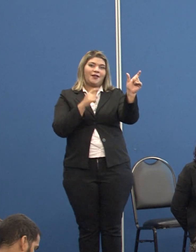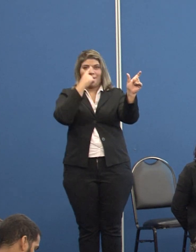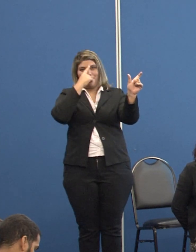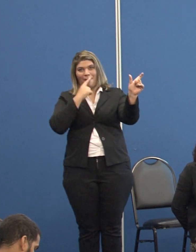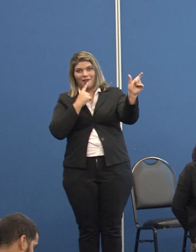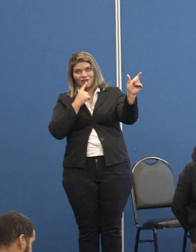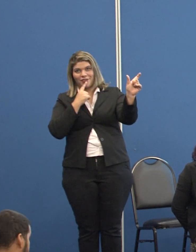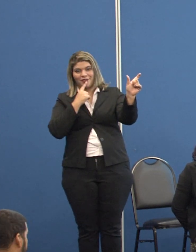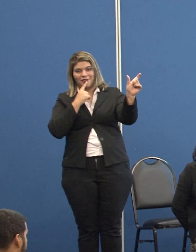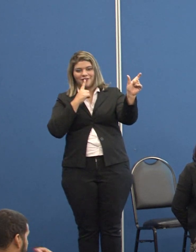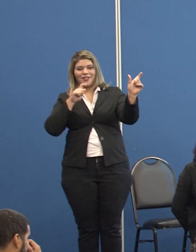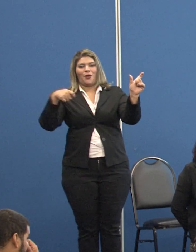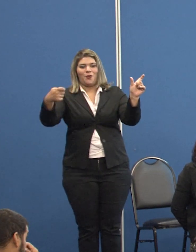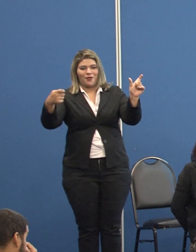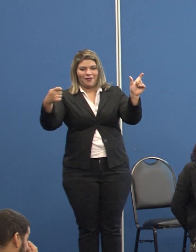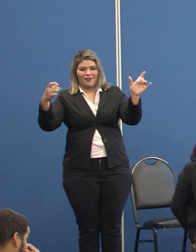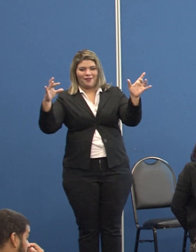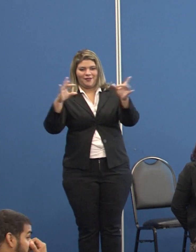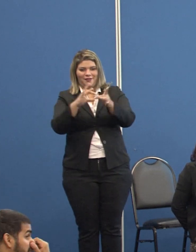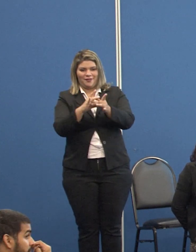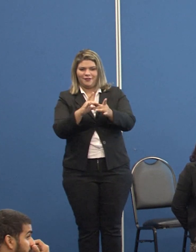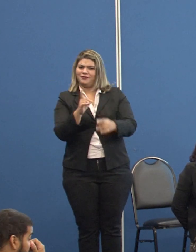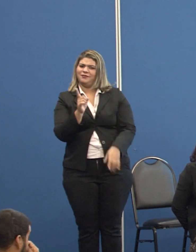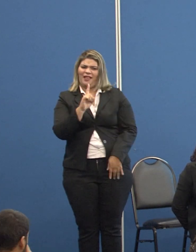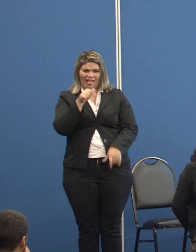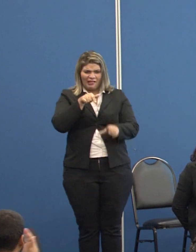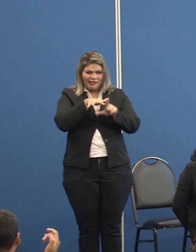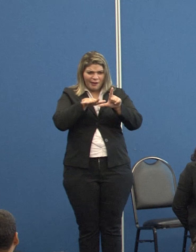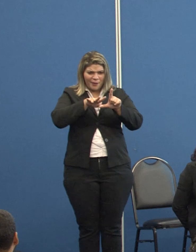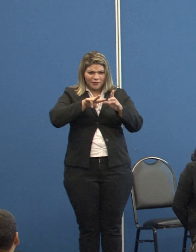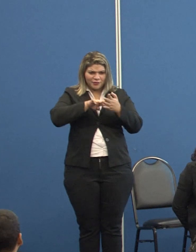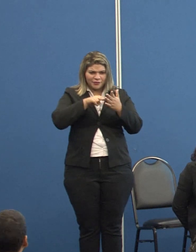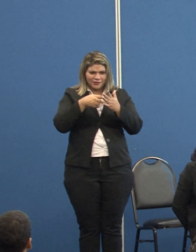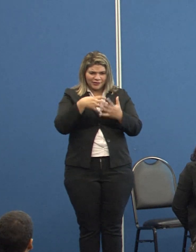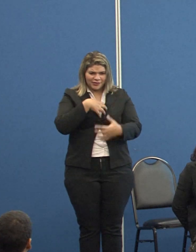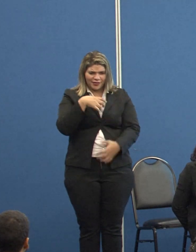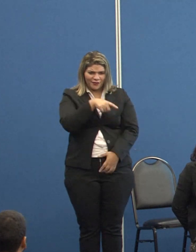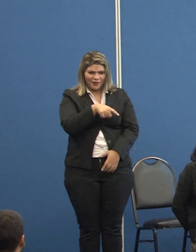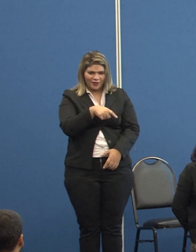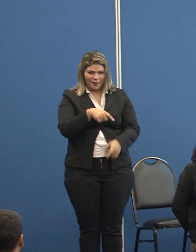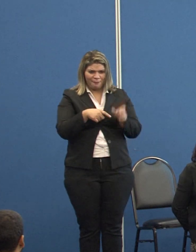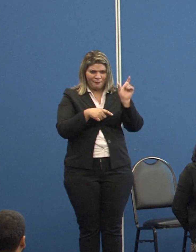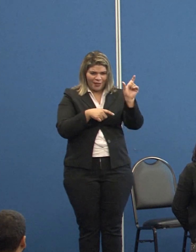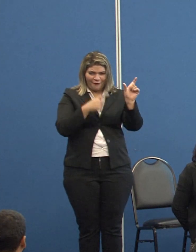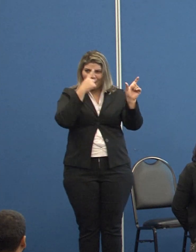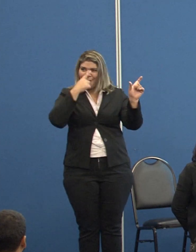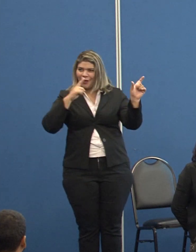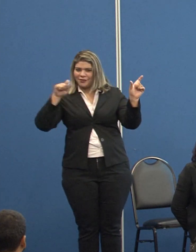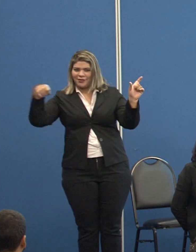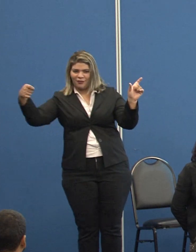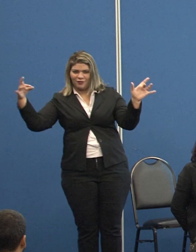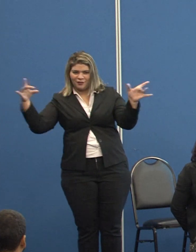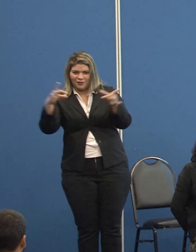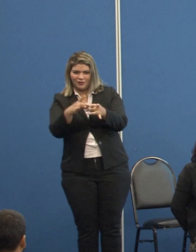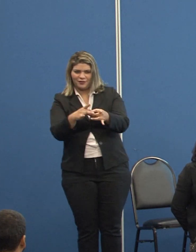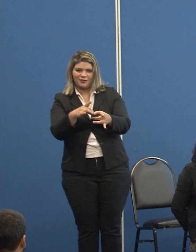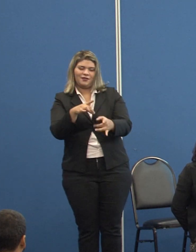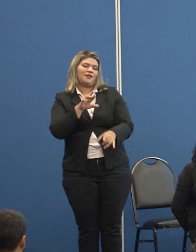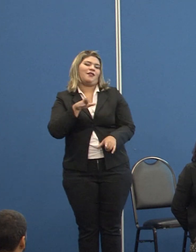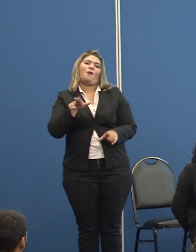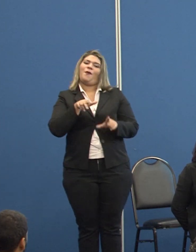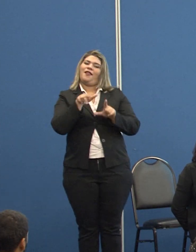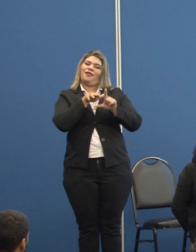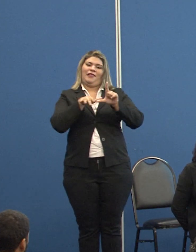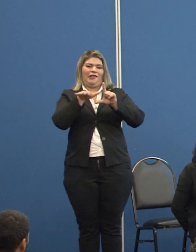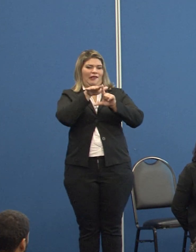imagem e sinal. Isso leva ao letramento? Não. Eu mesma, quando fiz o curso, outros